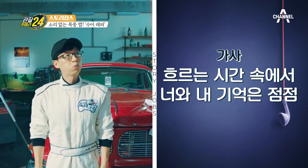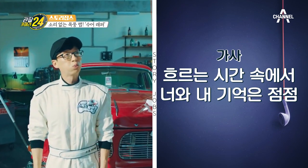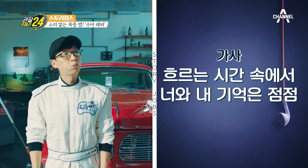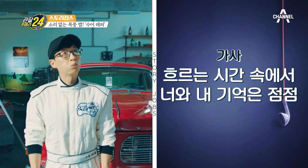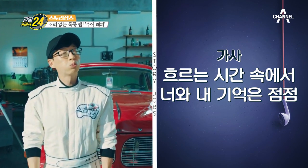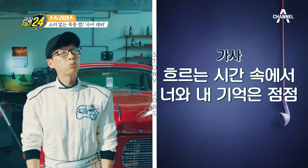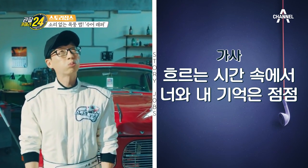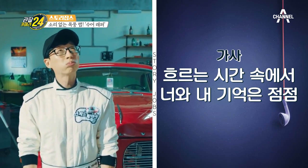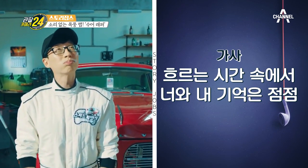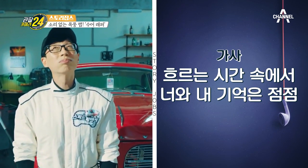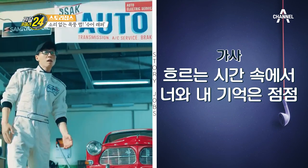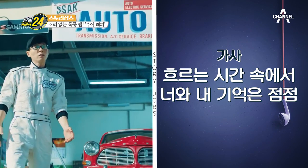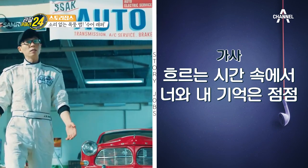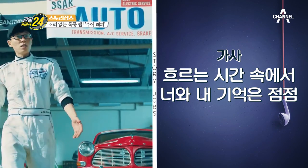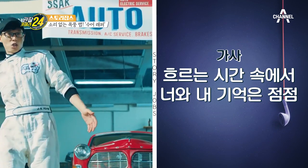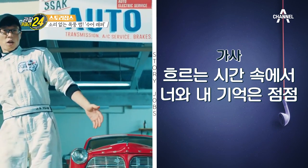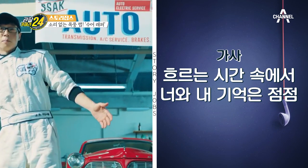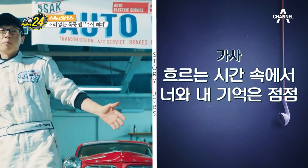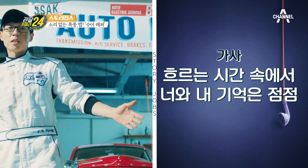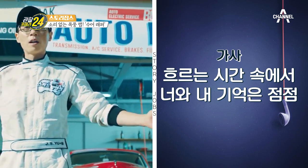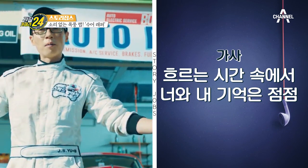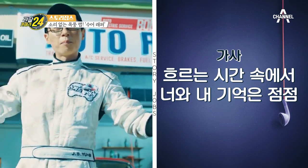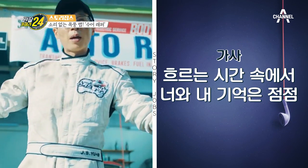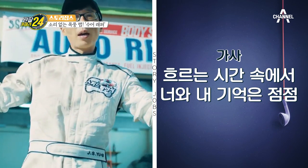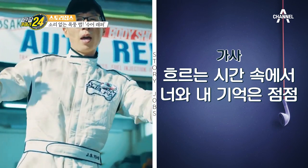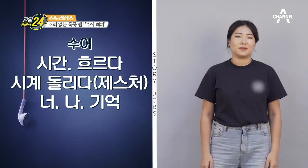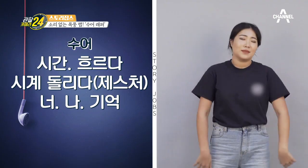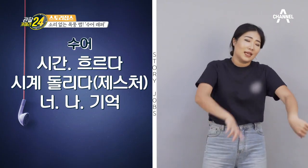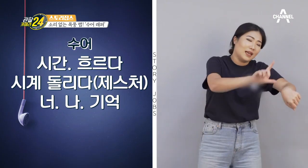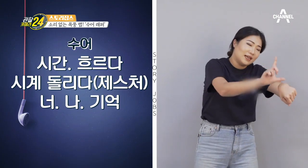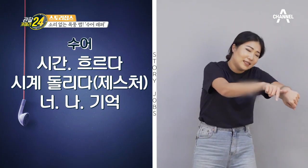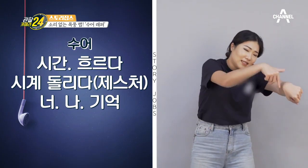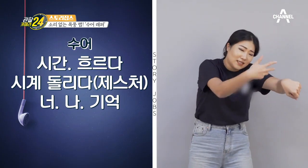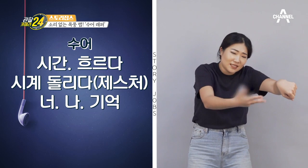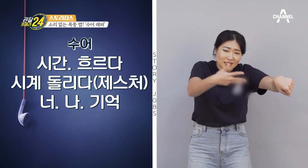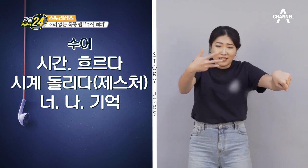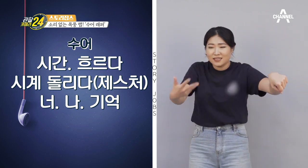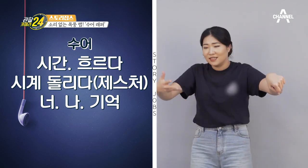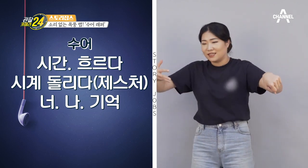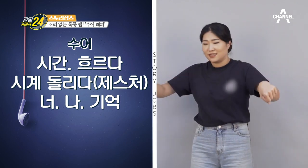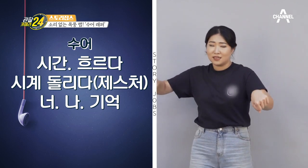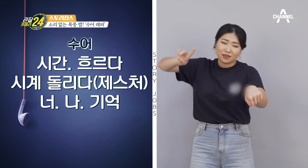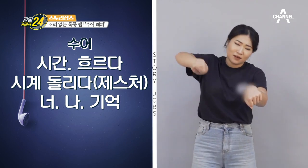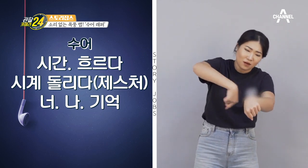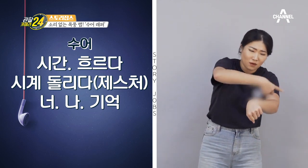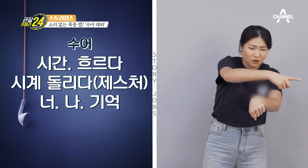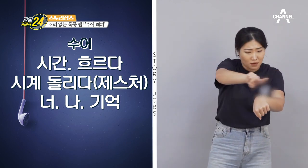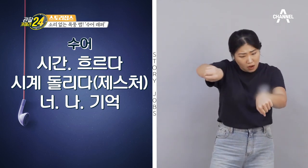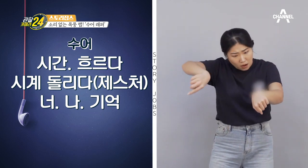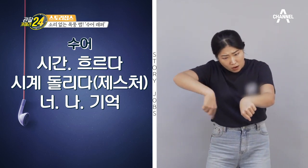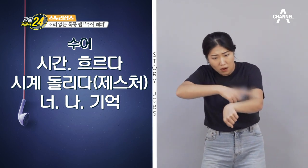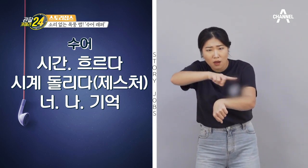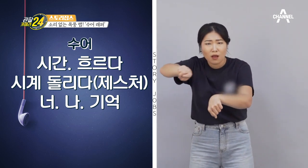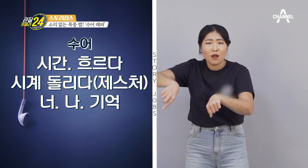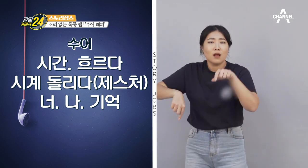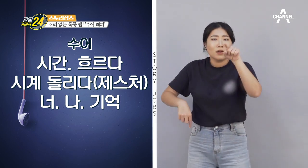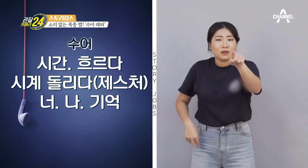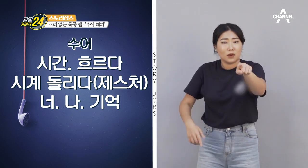너와 내 기억은 정적 흐르는 시간 속에서 너와